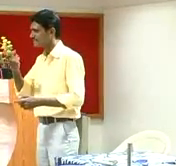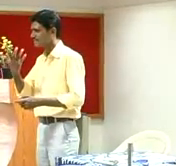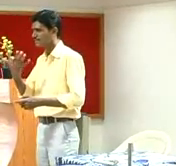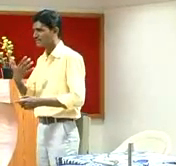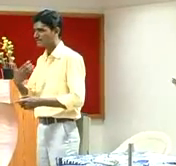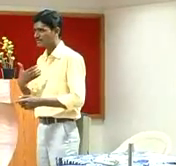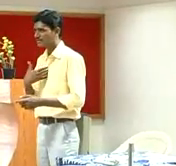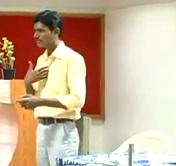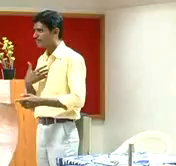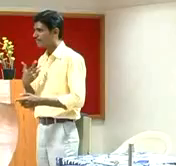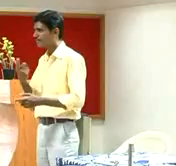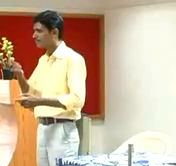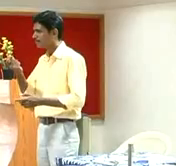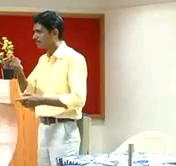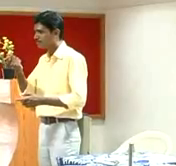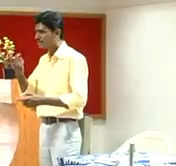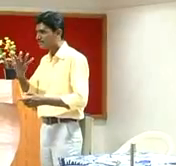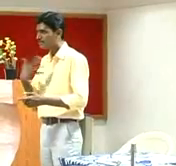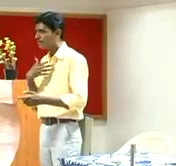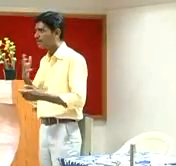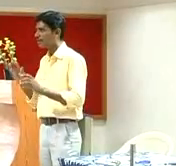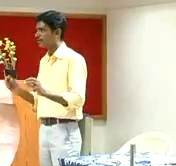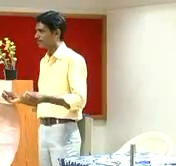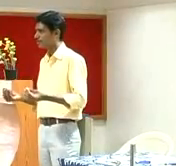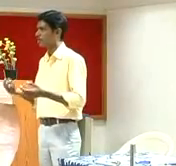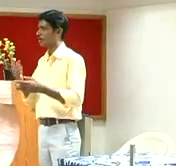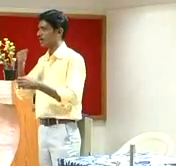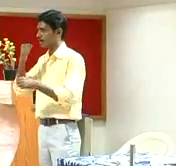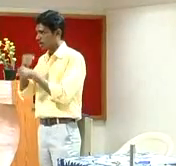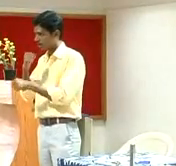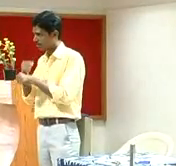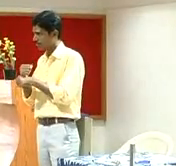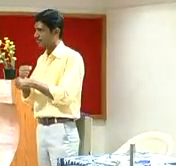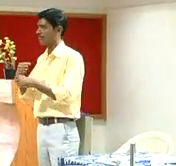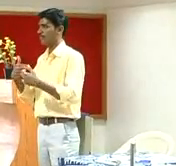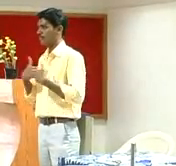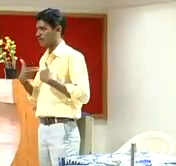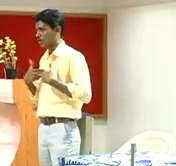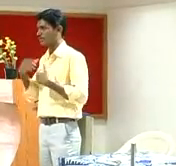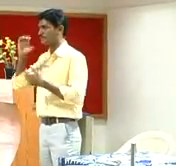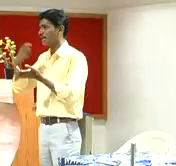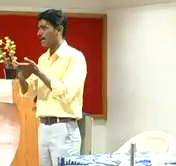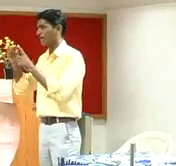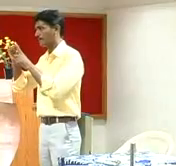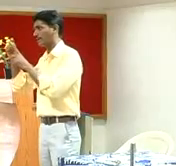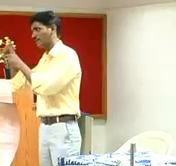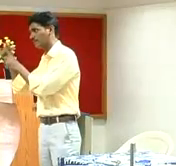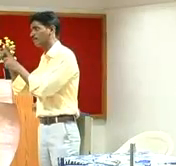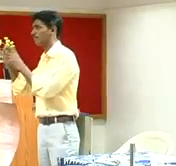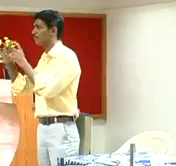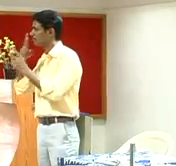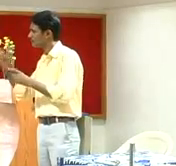से एक इंटरप्रिटेशन होता है कैसे हम लोग कानून और सीआरपीडी को देख रहे हैं, उसमें हम नहीं जाते